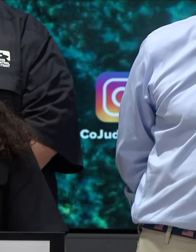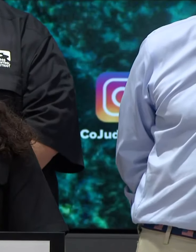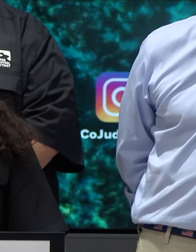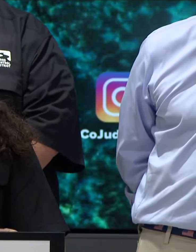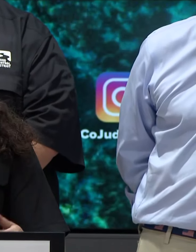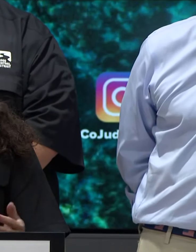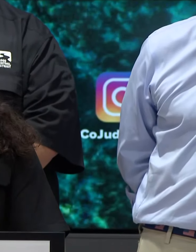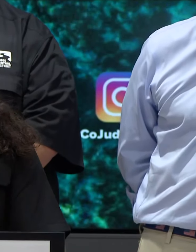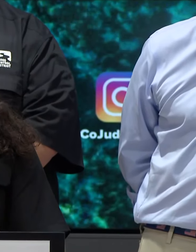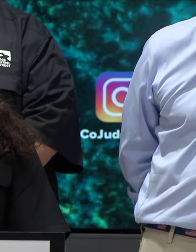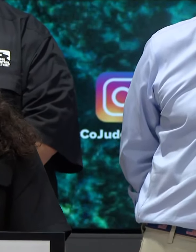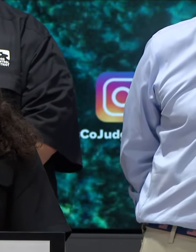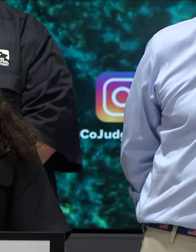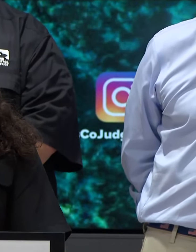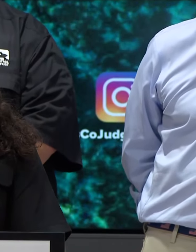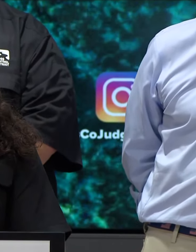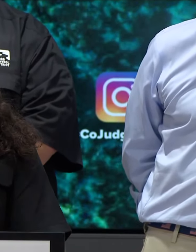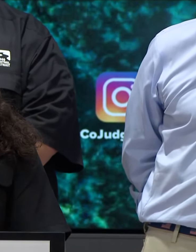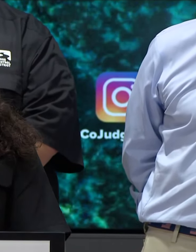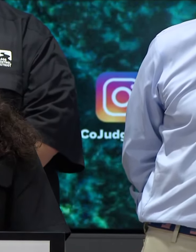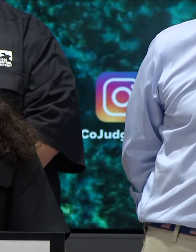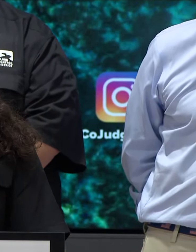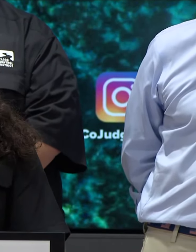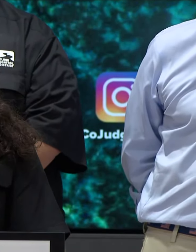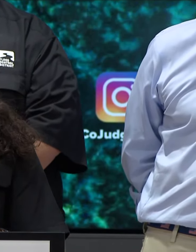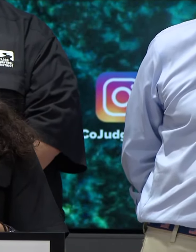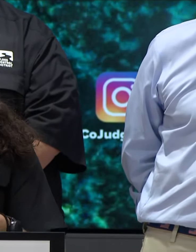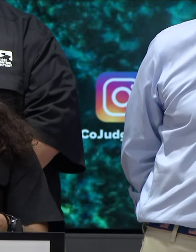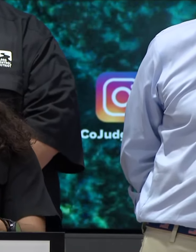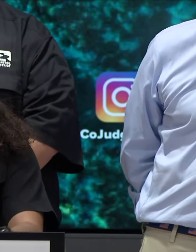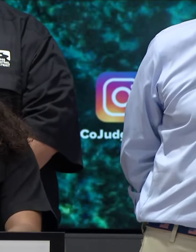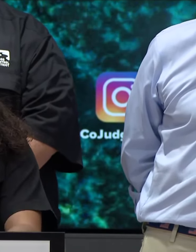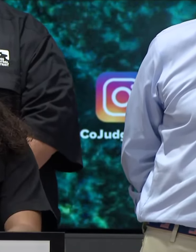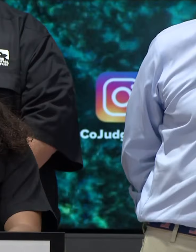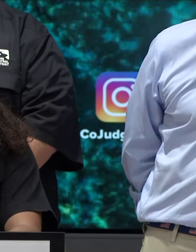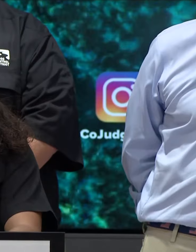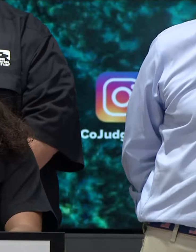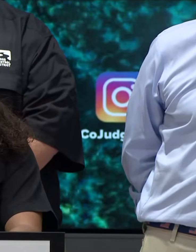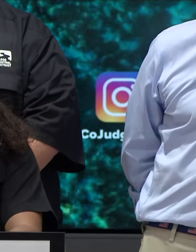pánico. El puerto está cerrado todavía, pero hay